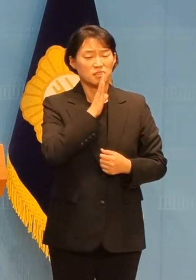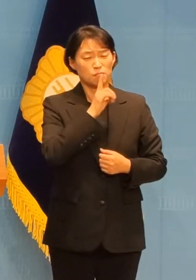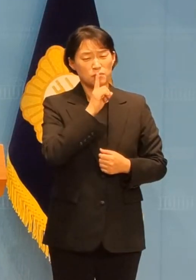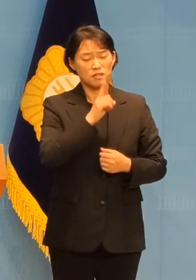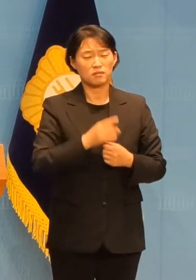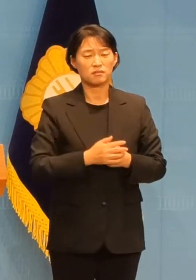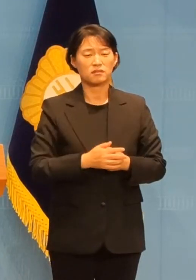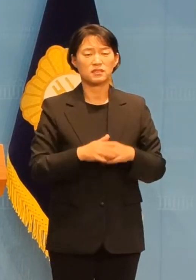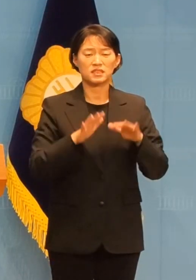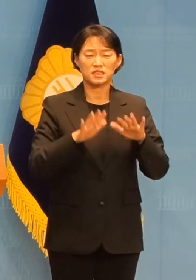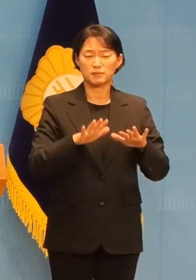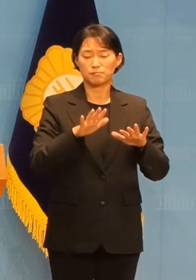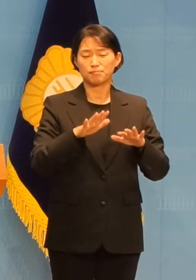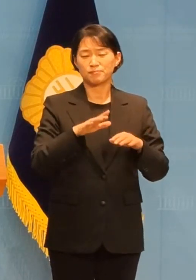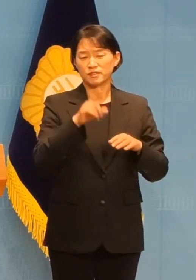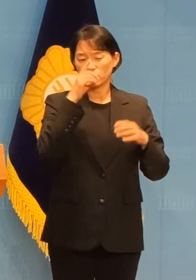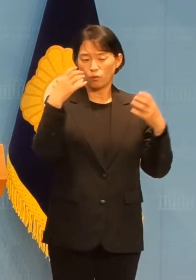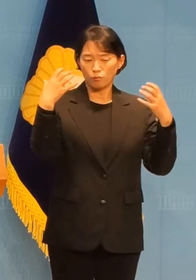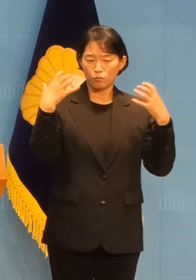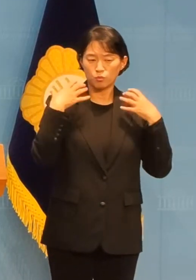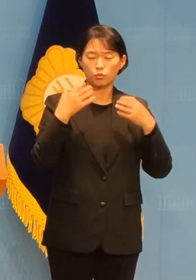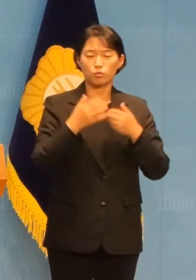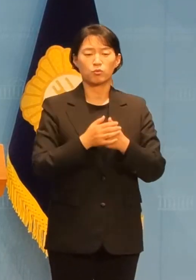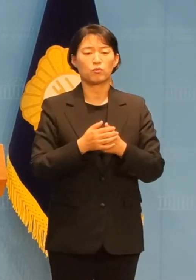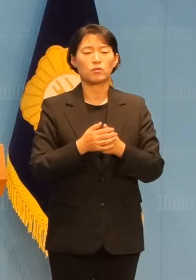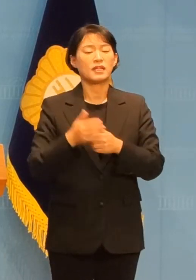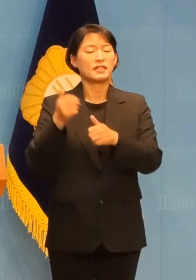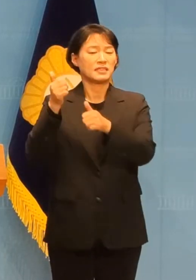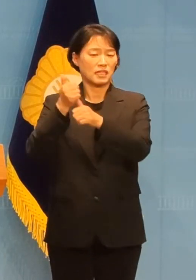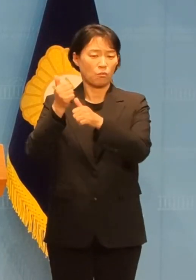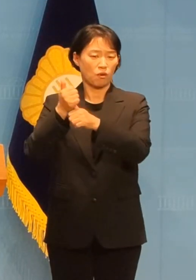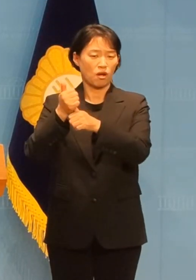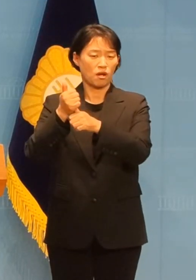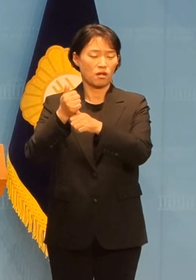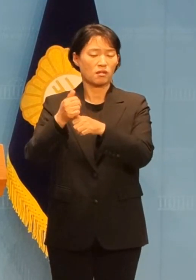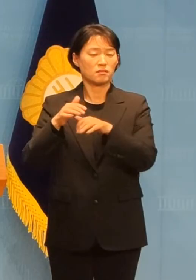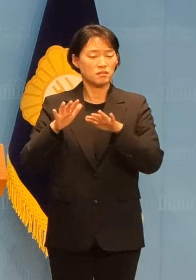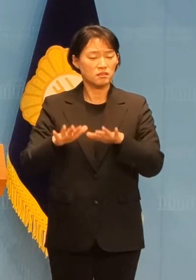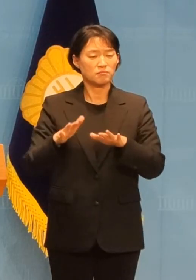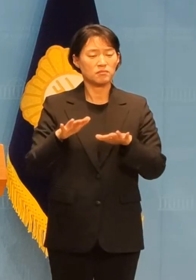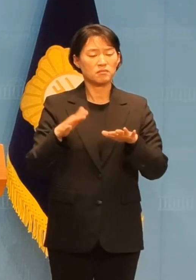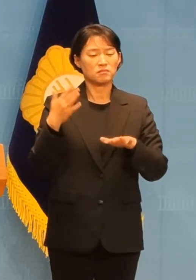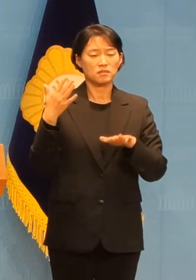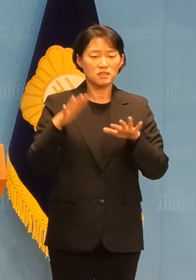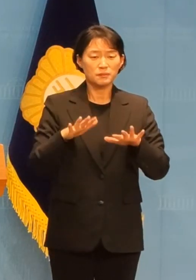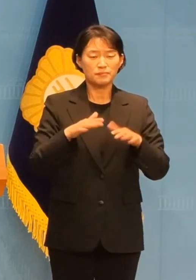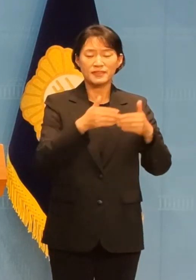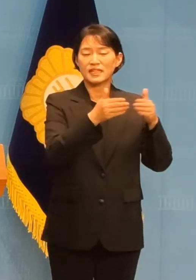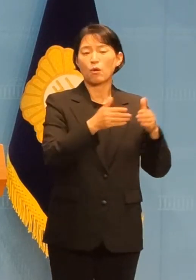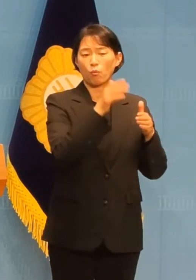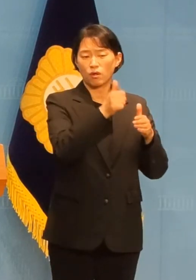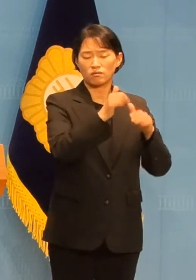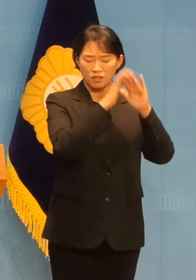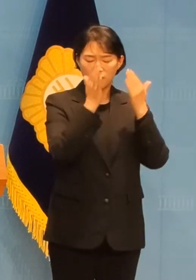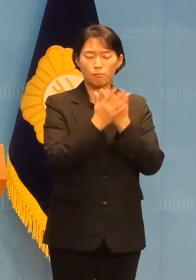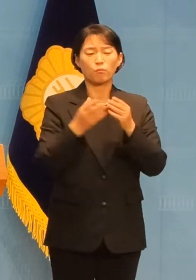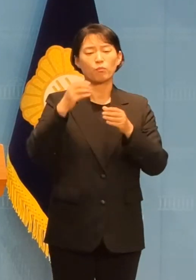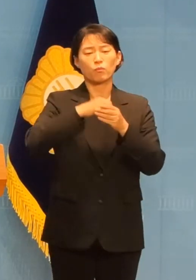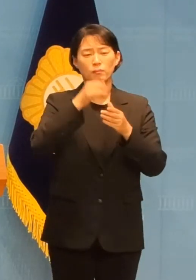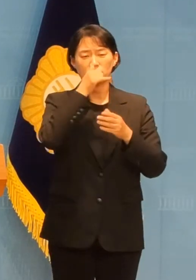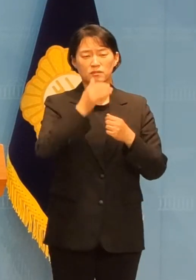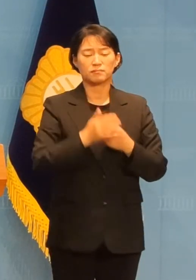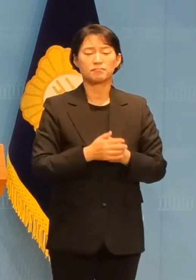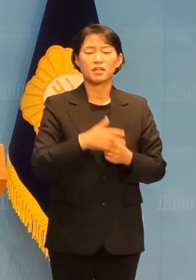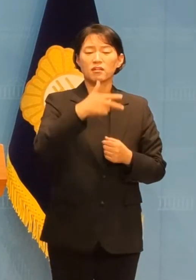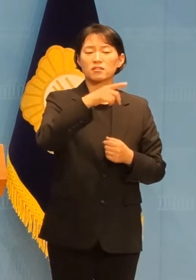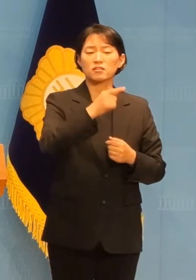인물에는 현 정부 장차관급 대선 캠프 출신 전 현직 의원 등이 포함되어 있습니다. 전재수